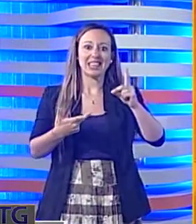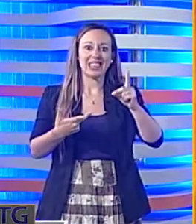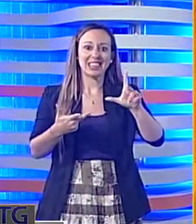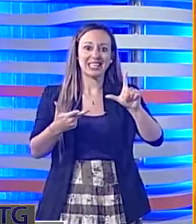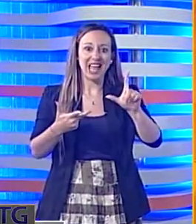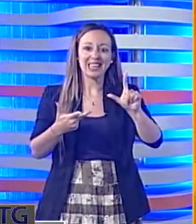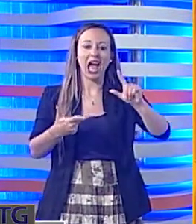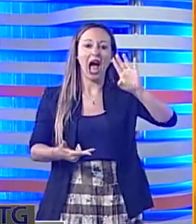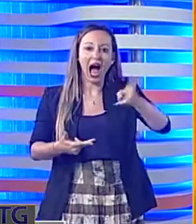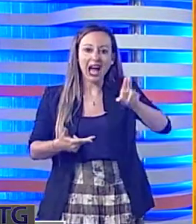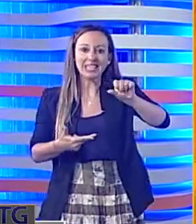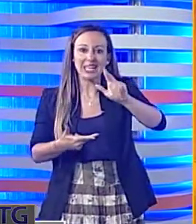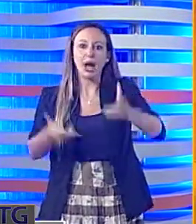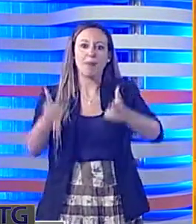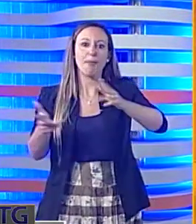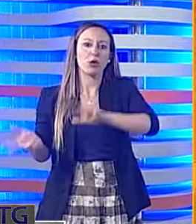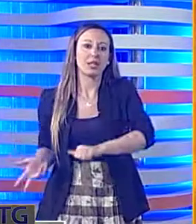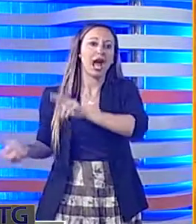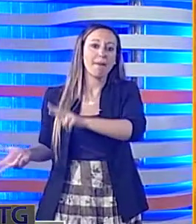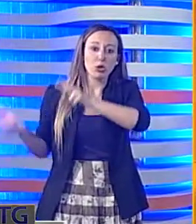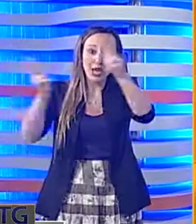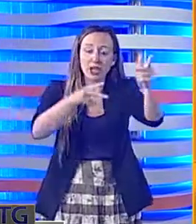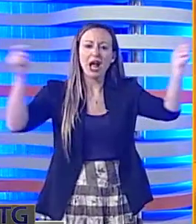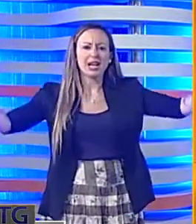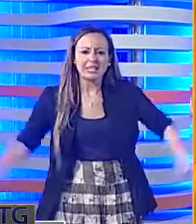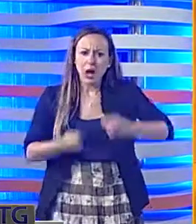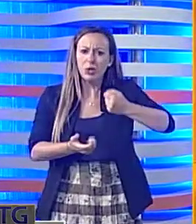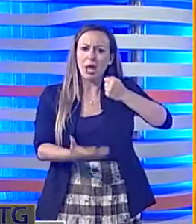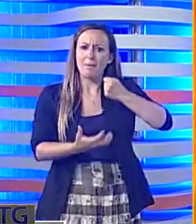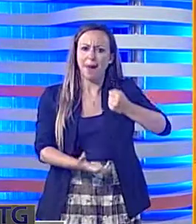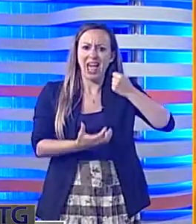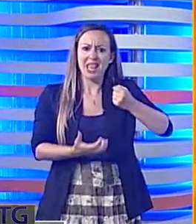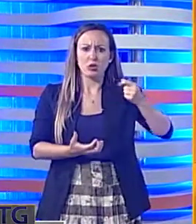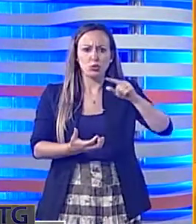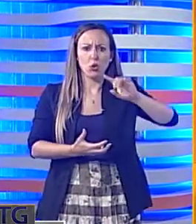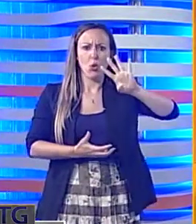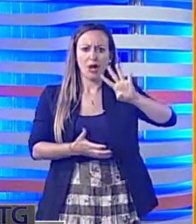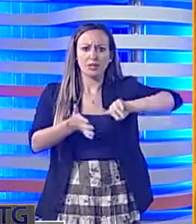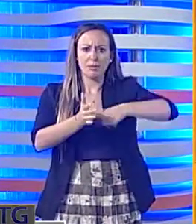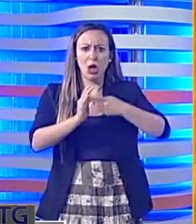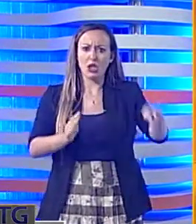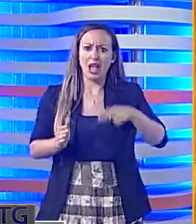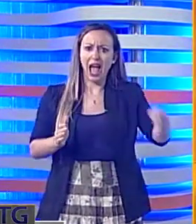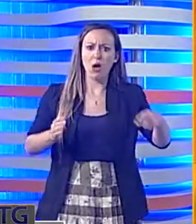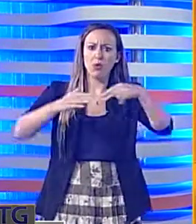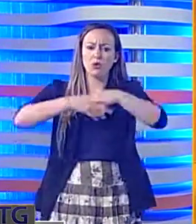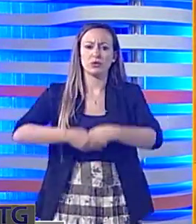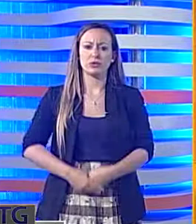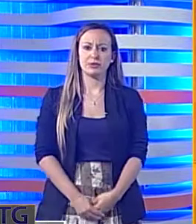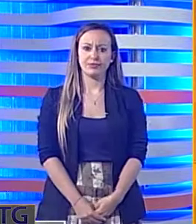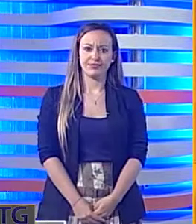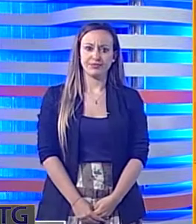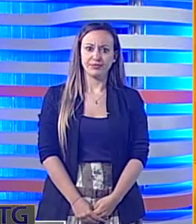cose, l'arrivo in Sicilia di un chilo di cocaina e 17, quindi ben 17